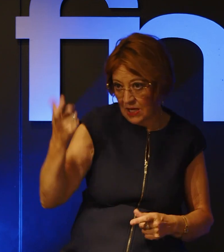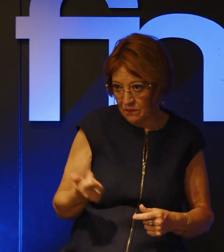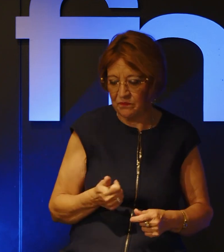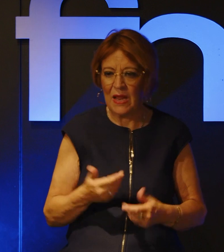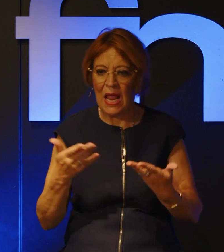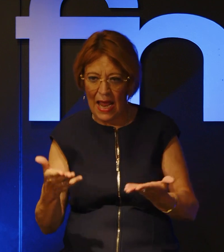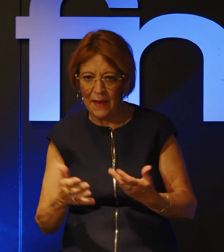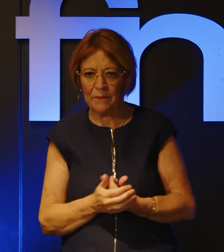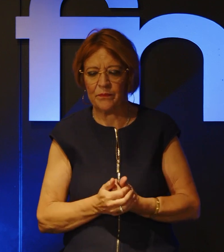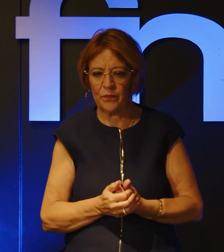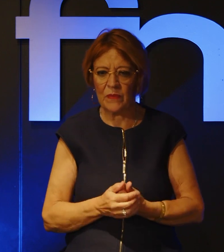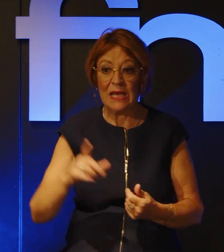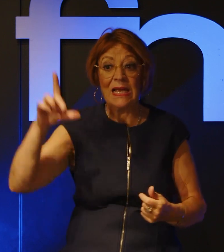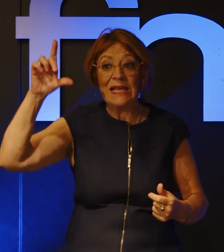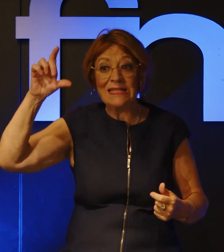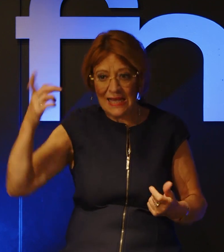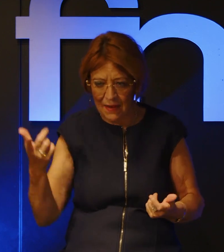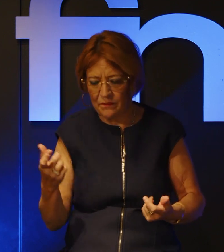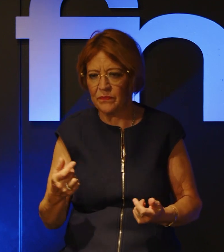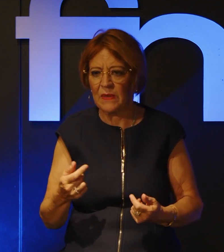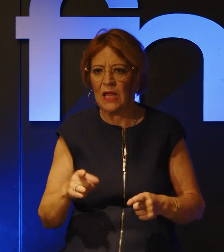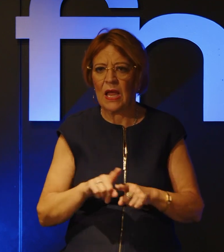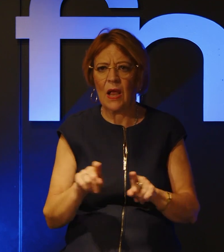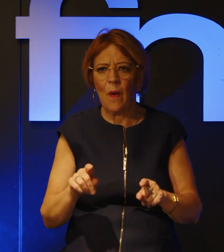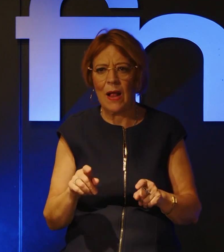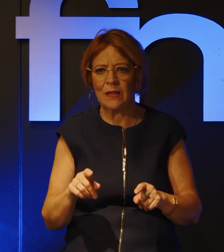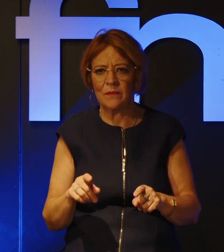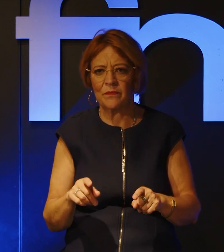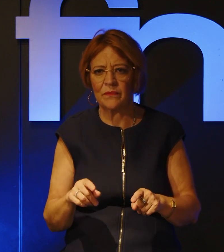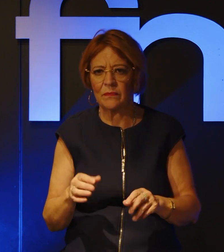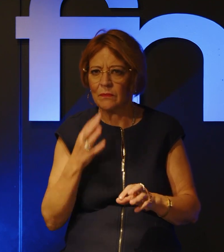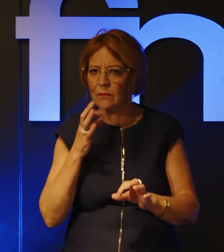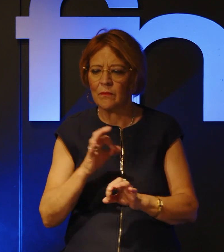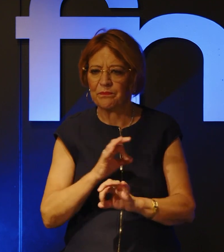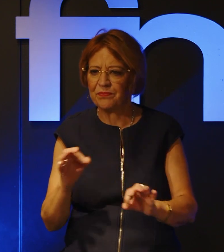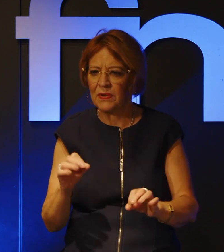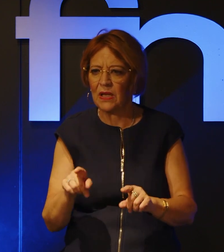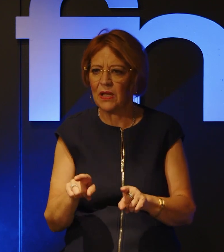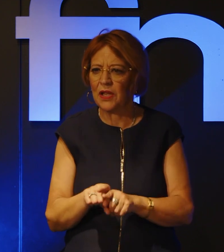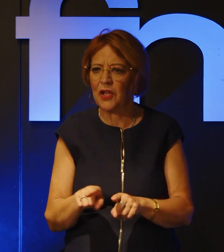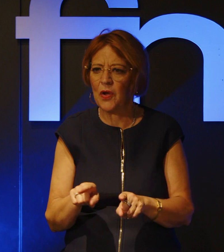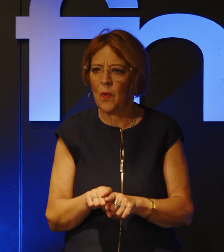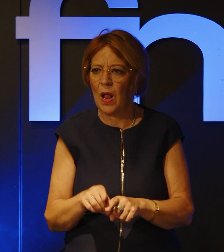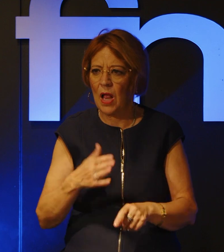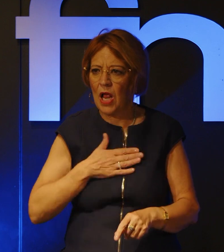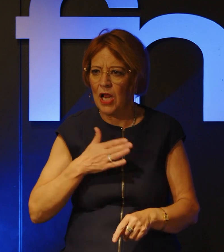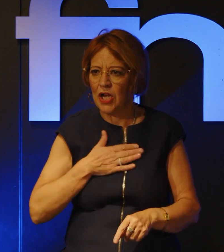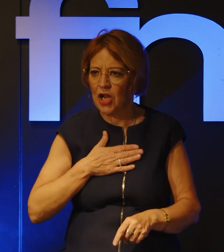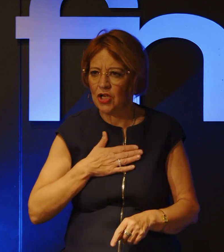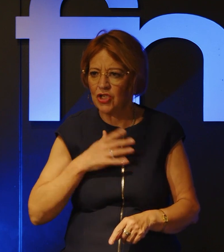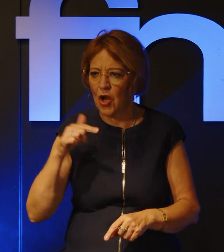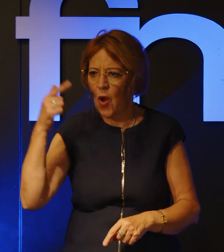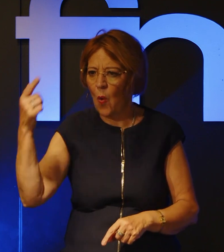é o Instagram é uma representação ou é uma excelente forma de representar nos a nós ou o